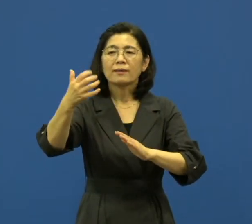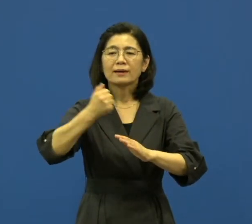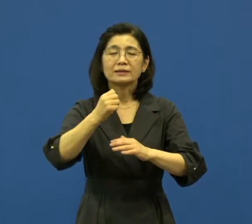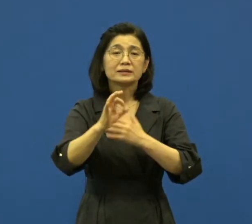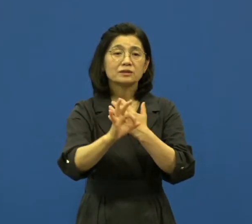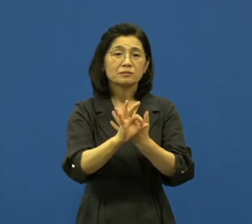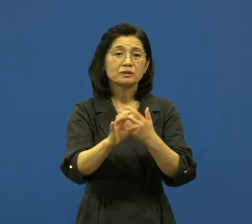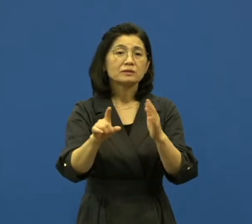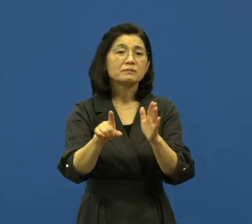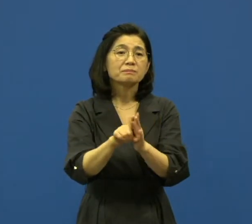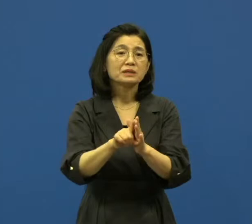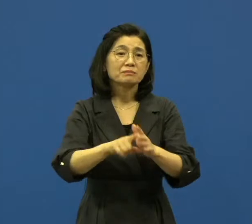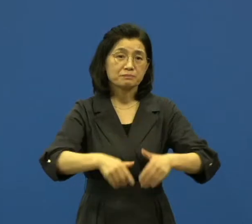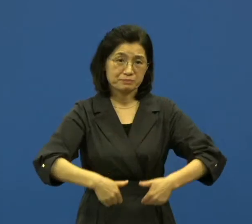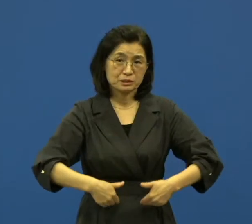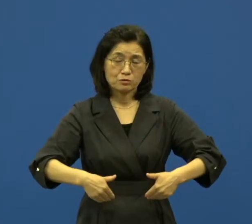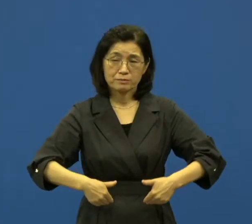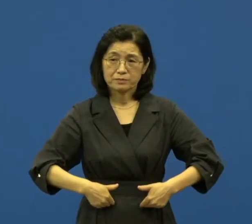믿음이